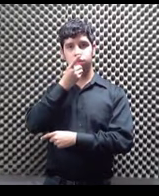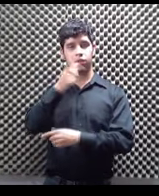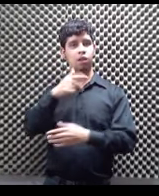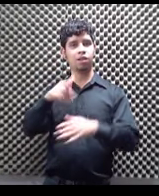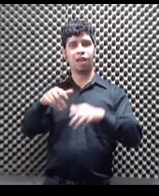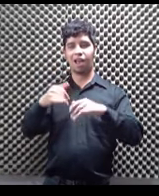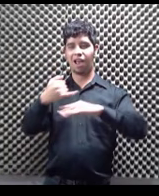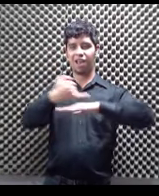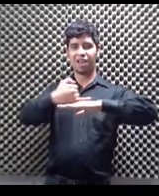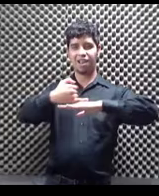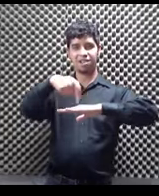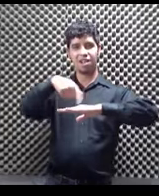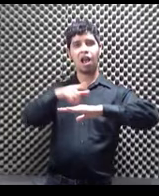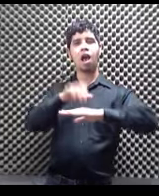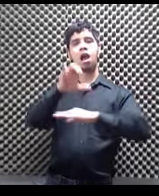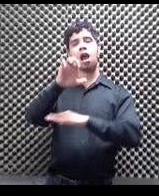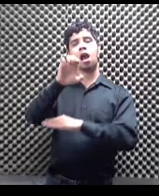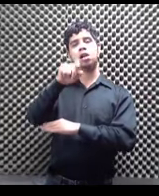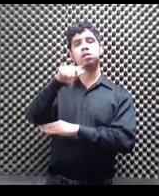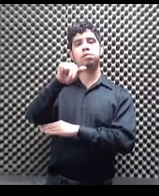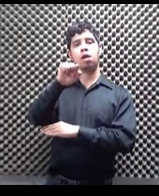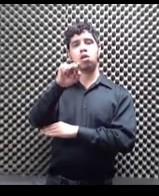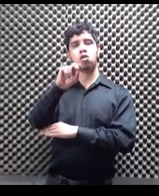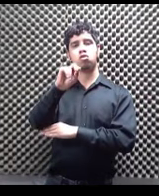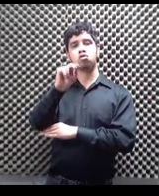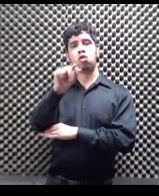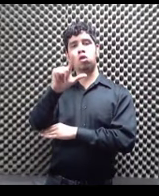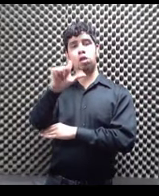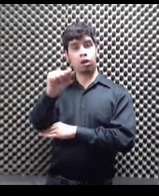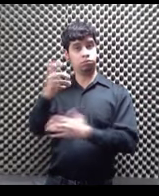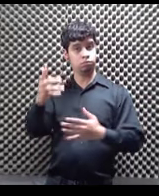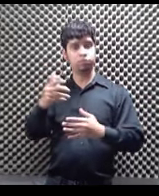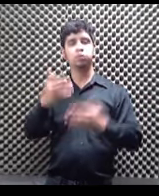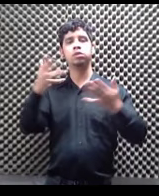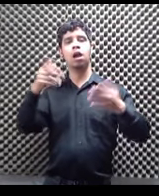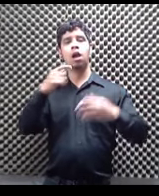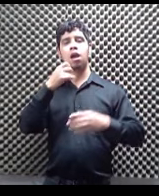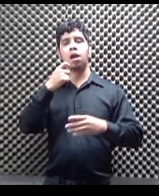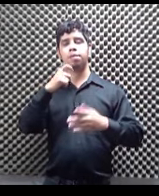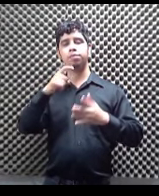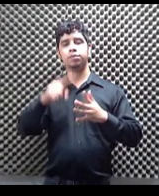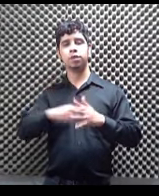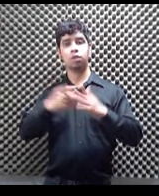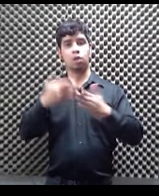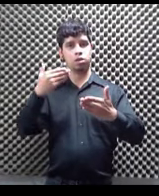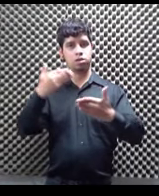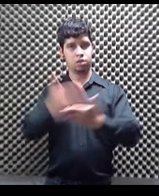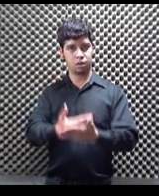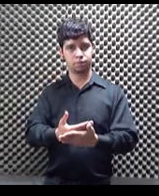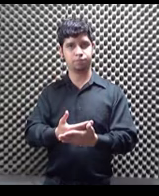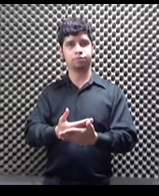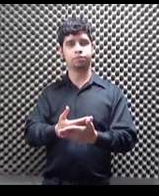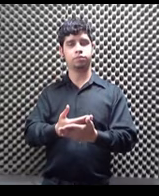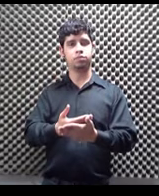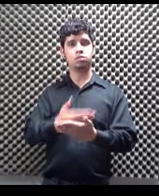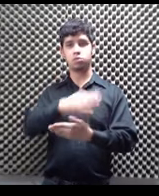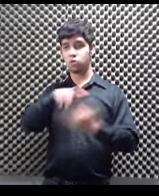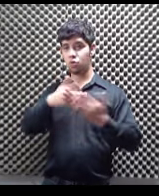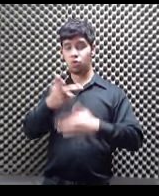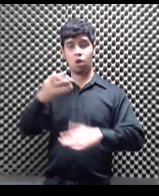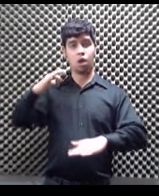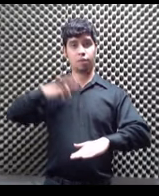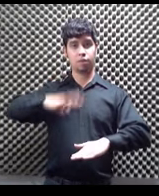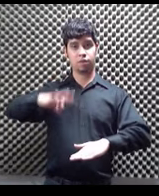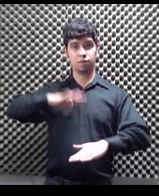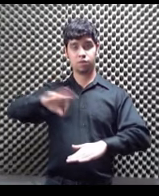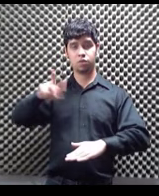Hispaniola. Y ya han comenzado a llegar. Mañana la gala de apertura, que es a beneficio de